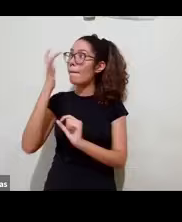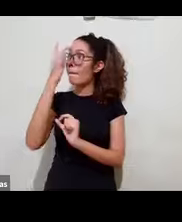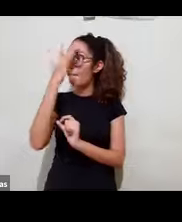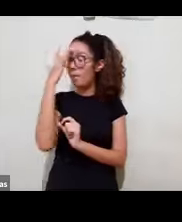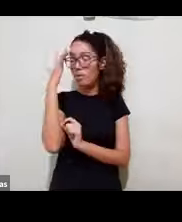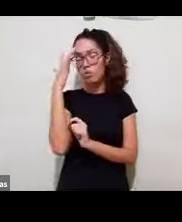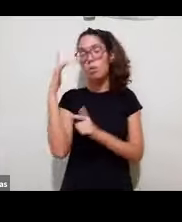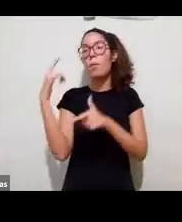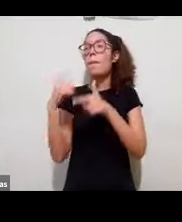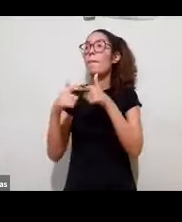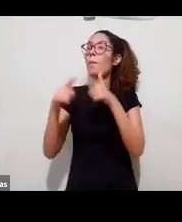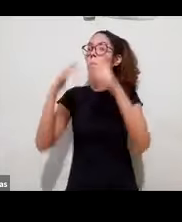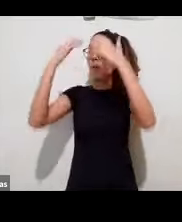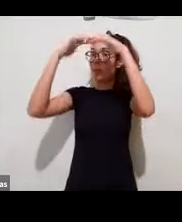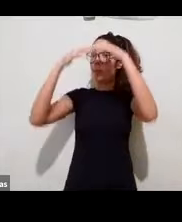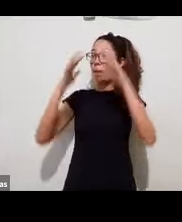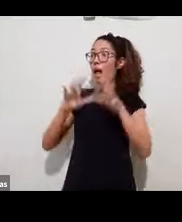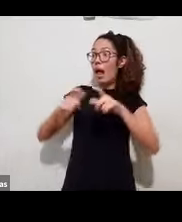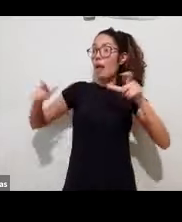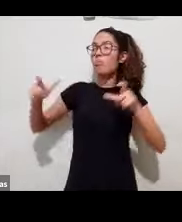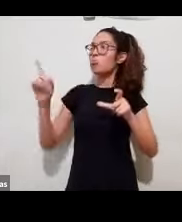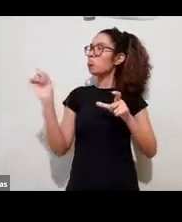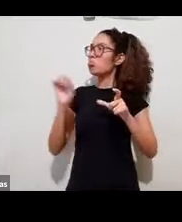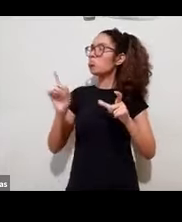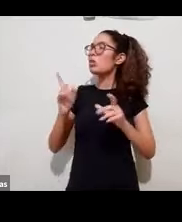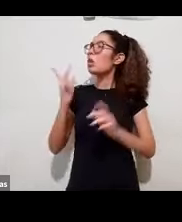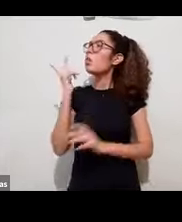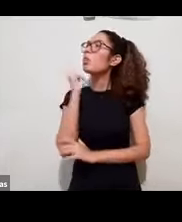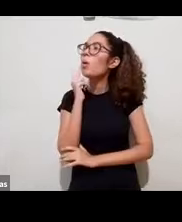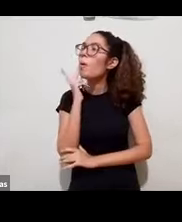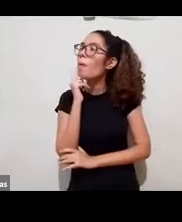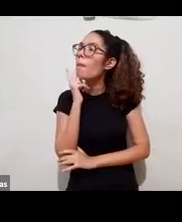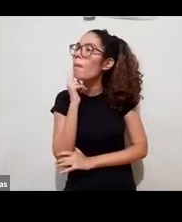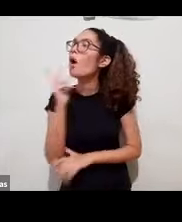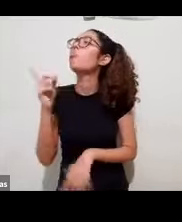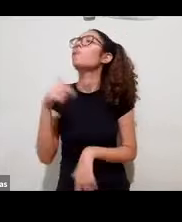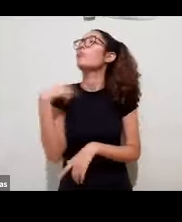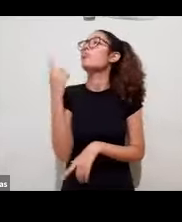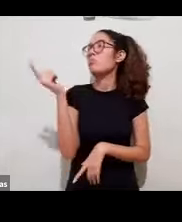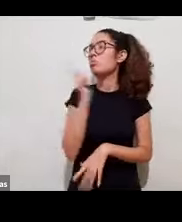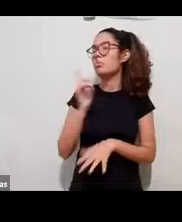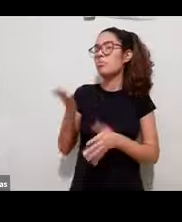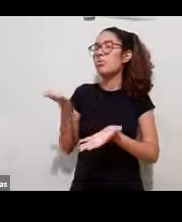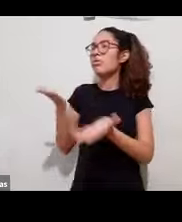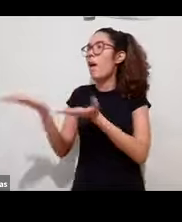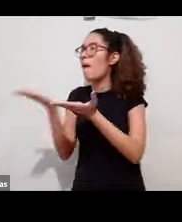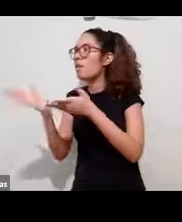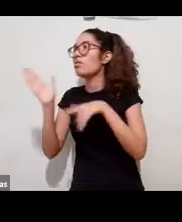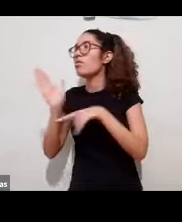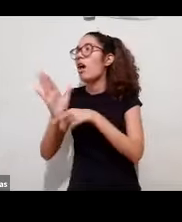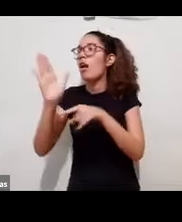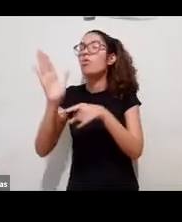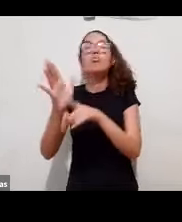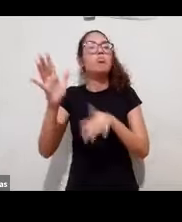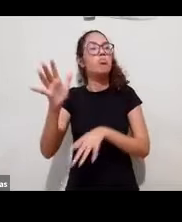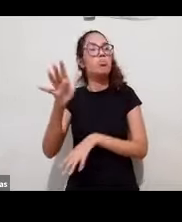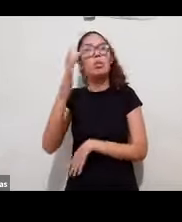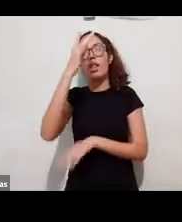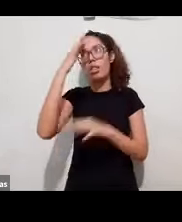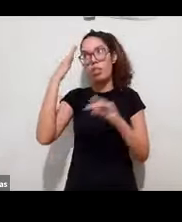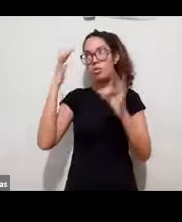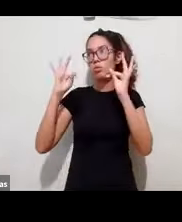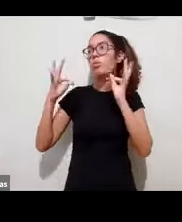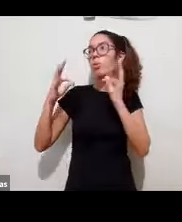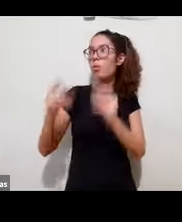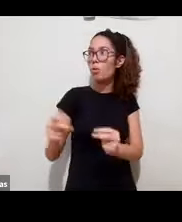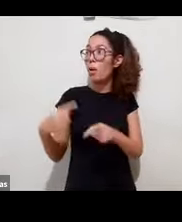em saúde mental. Os serviços todos passaram por uma reformulação que envolveu muita desassistência,